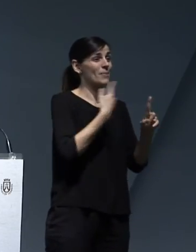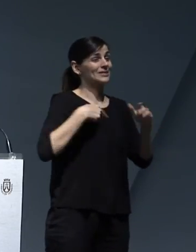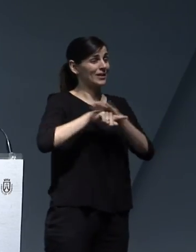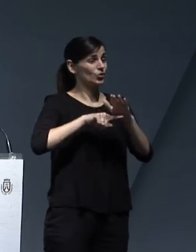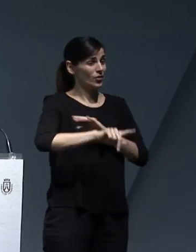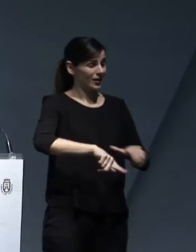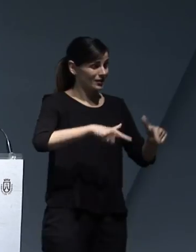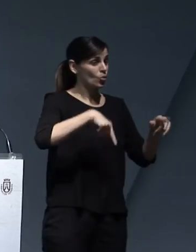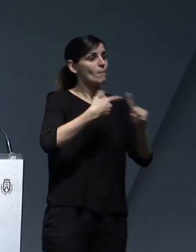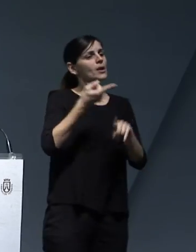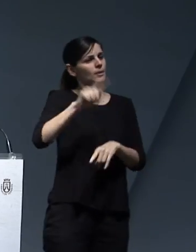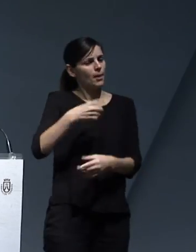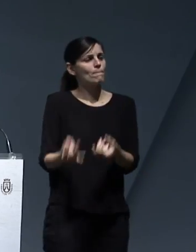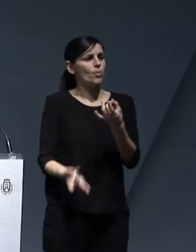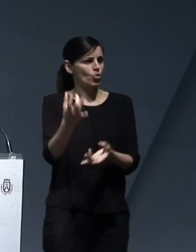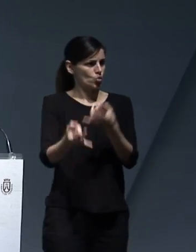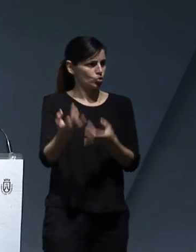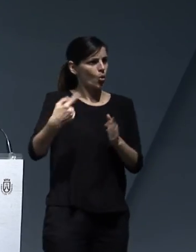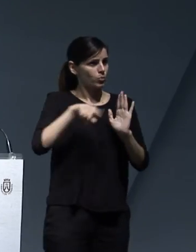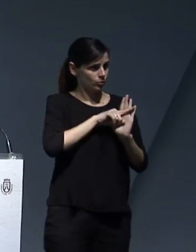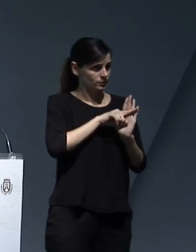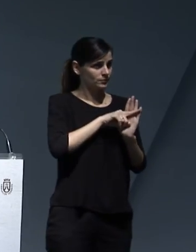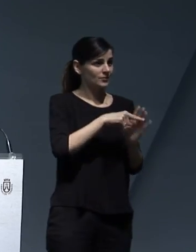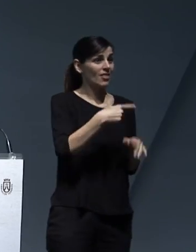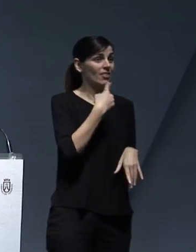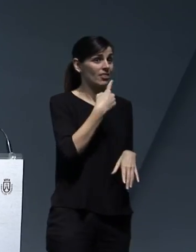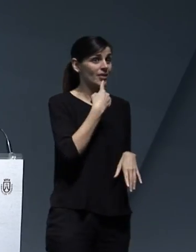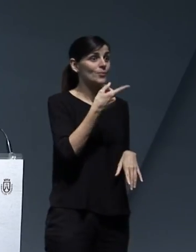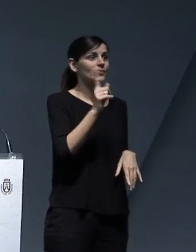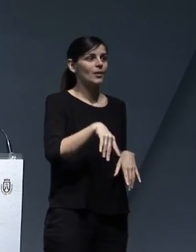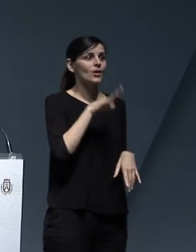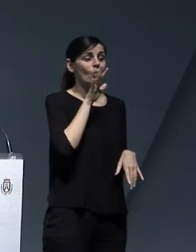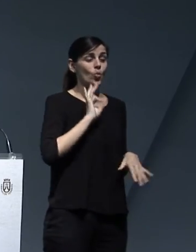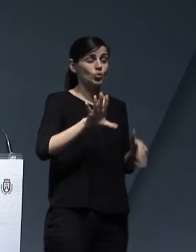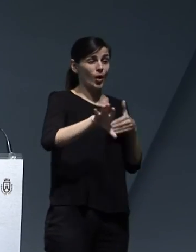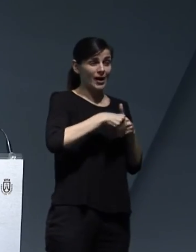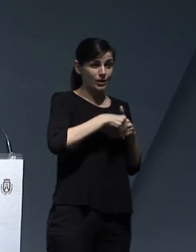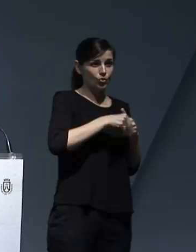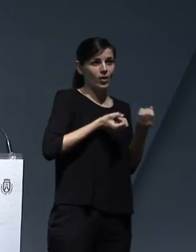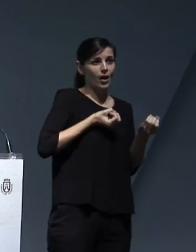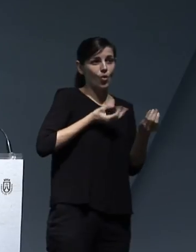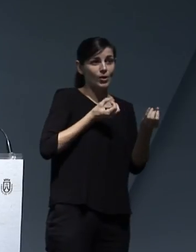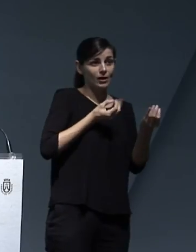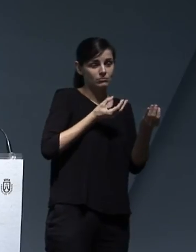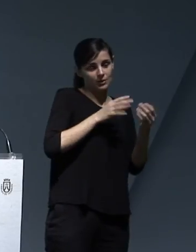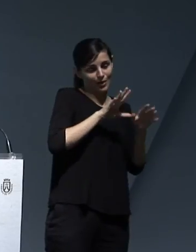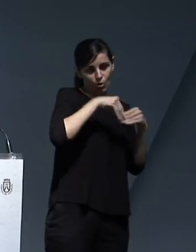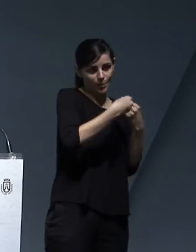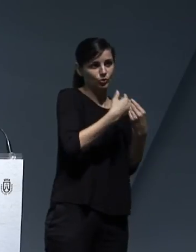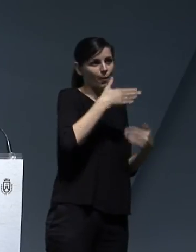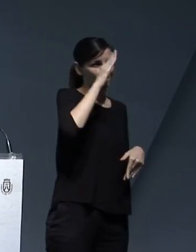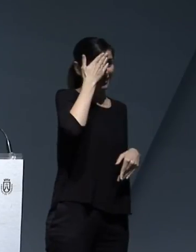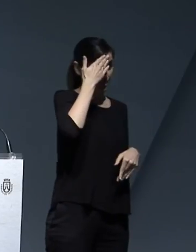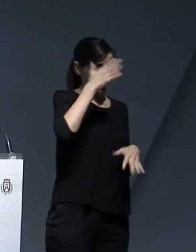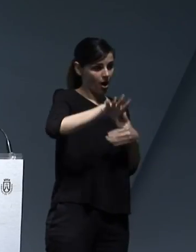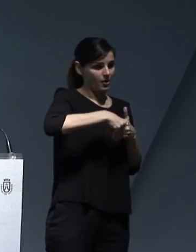materia de producción. Por cierto, de acuerdo con el anexo de la comunicación principal, se puede sistematizar